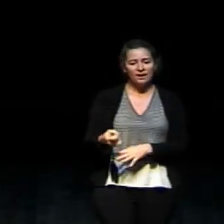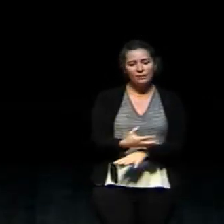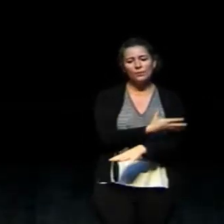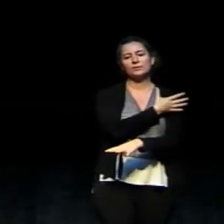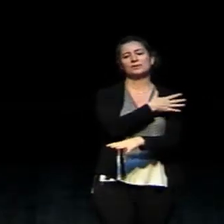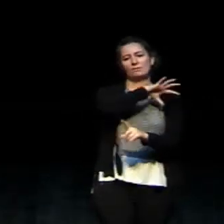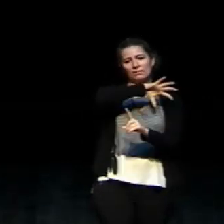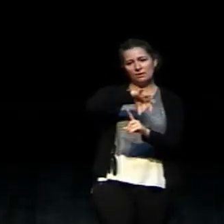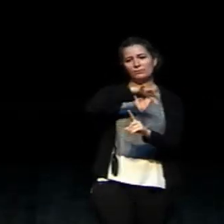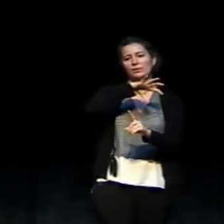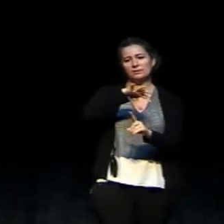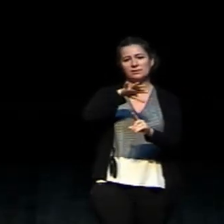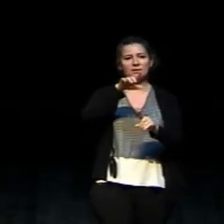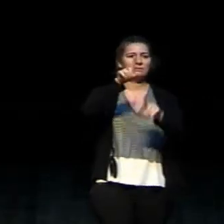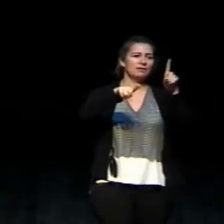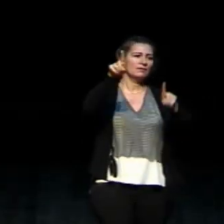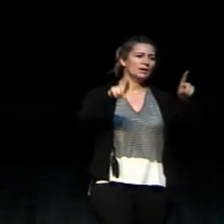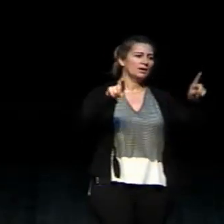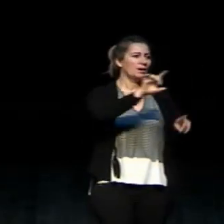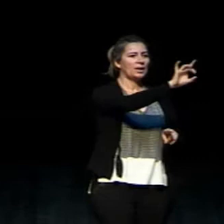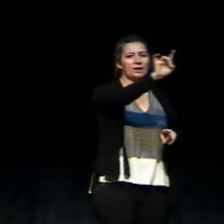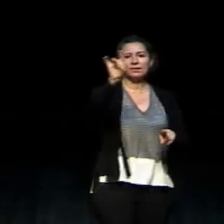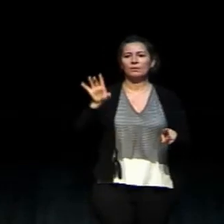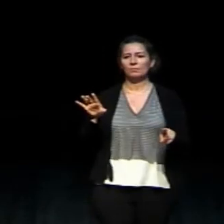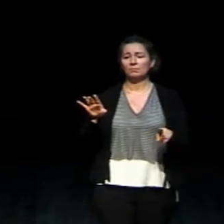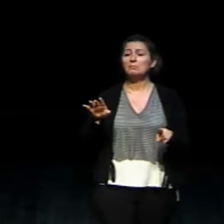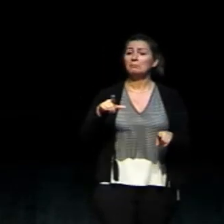ordem psicológicas e que afetam diretamente na produção